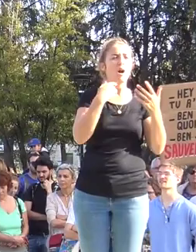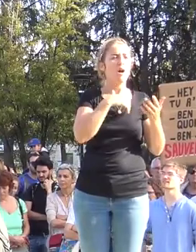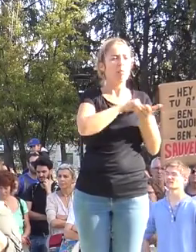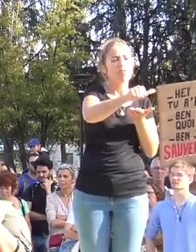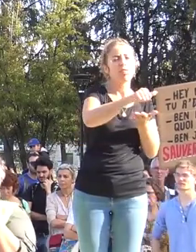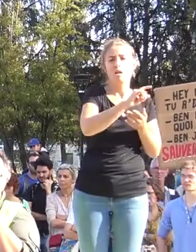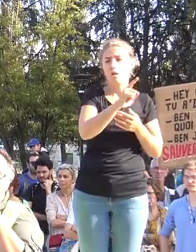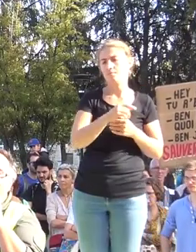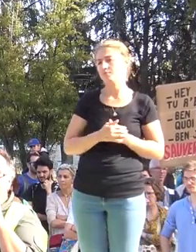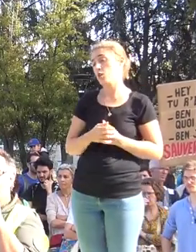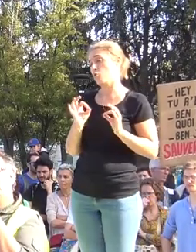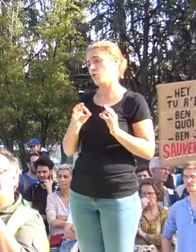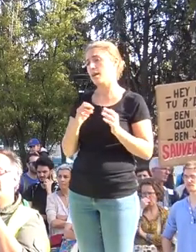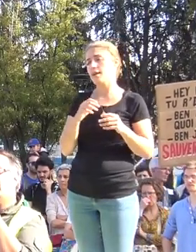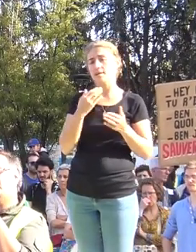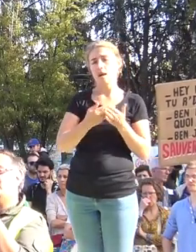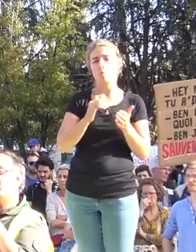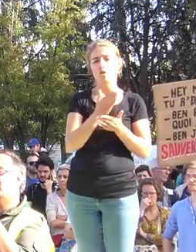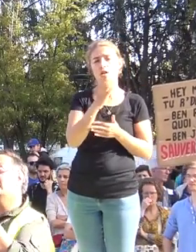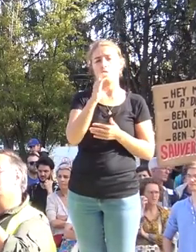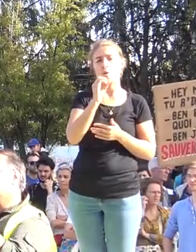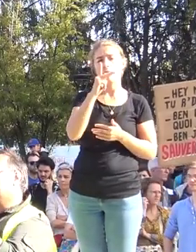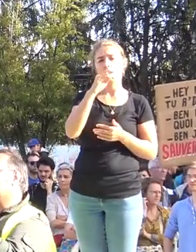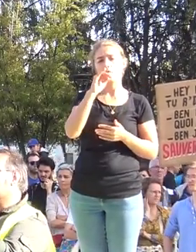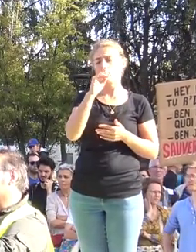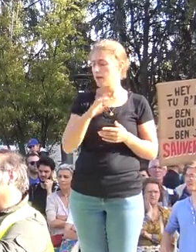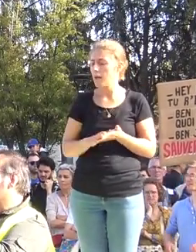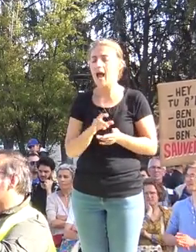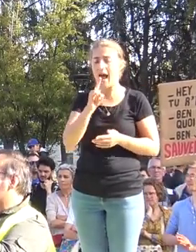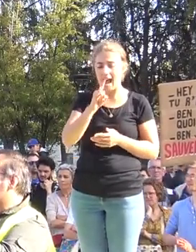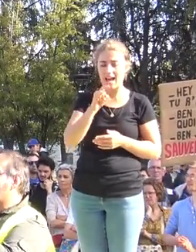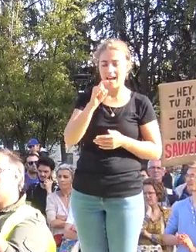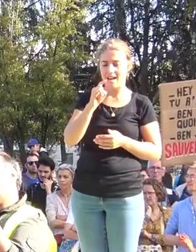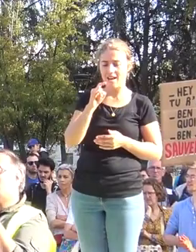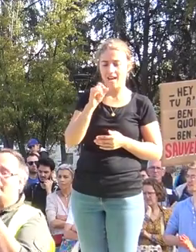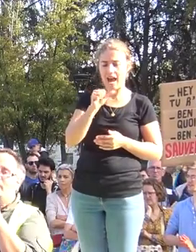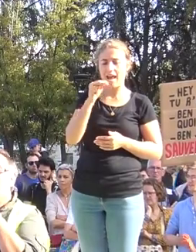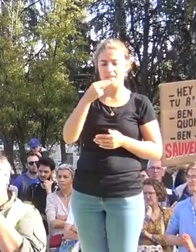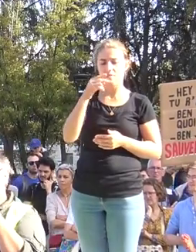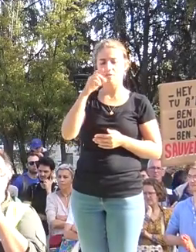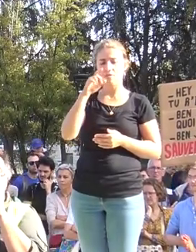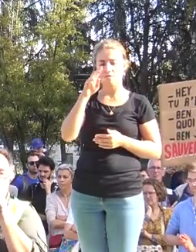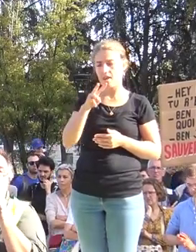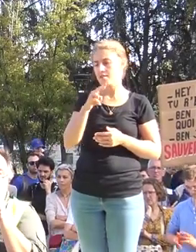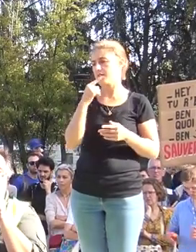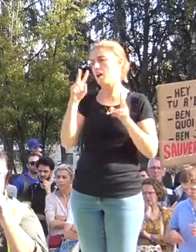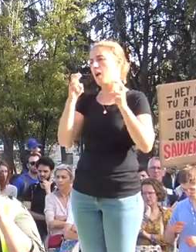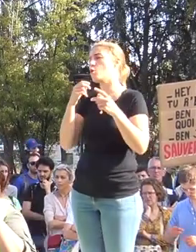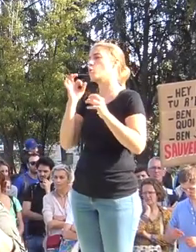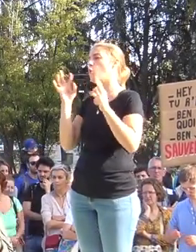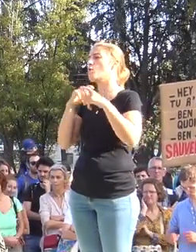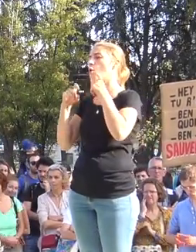c'est l'objet d'ANV COP21. ANV, ça veut dire action non violente. Donc, vous avez compris, nos actions sont non